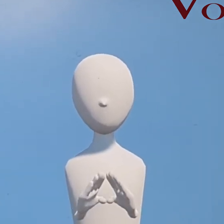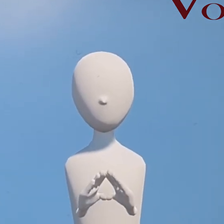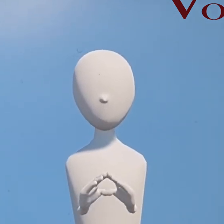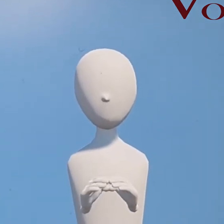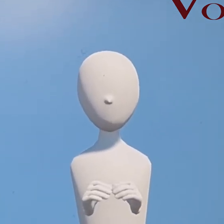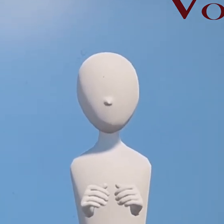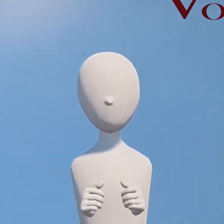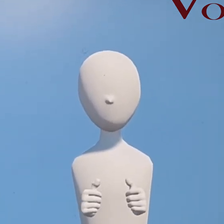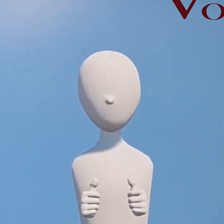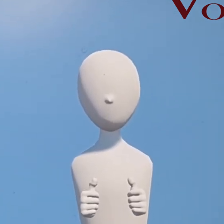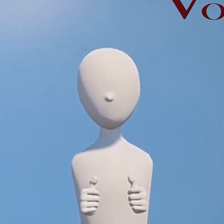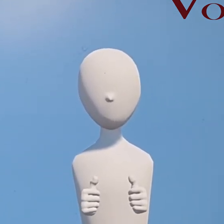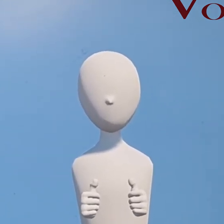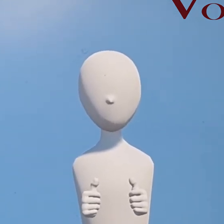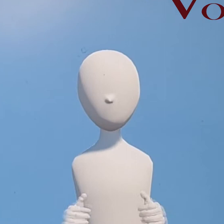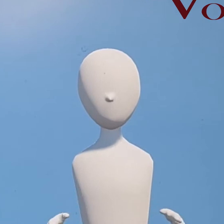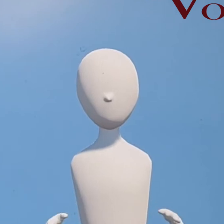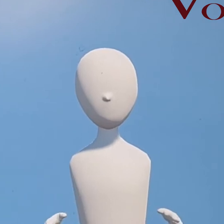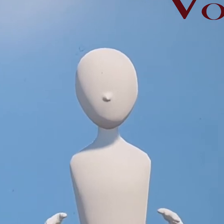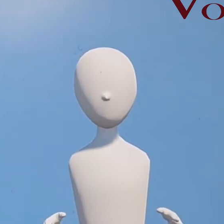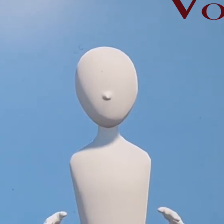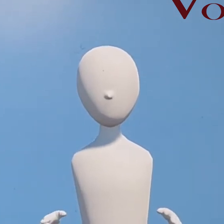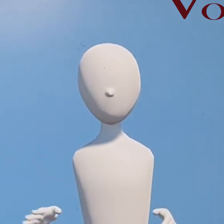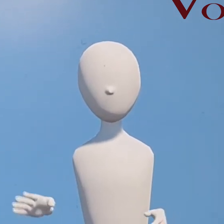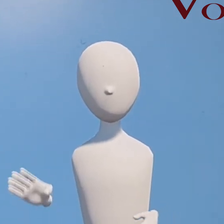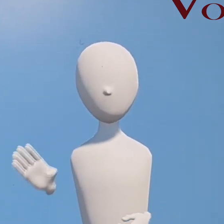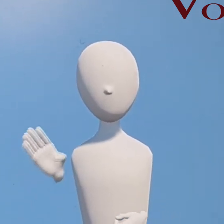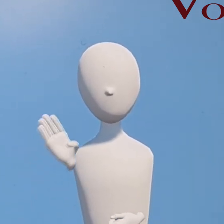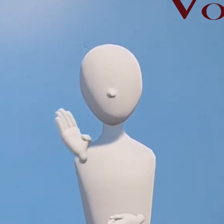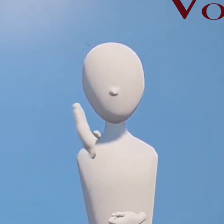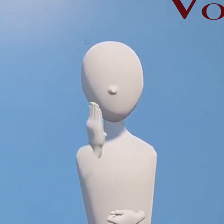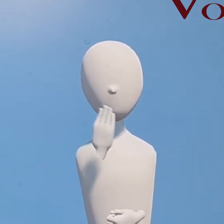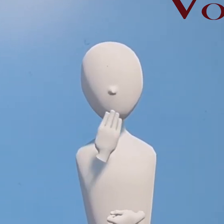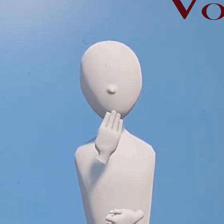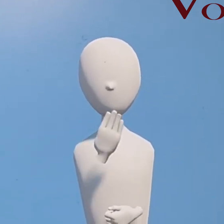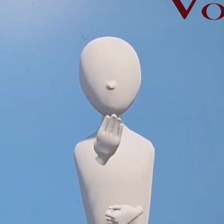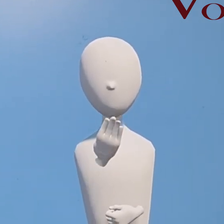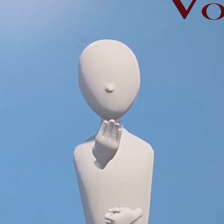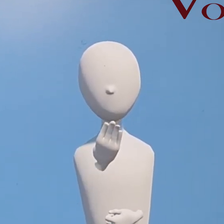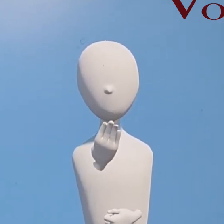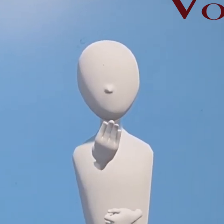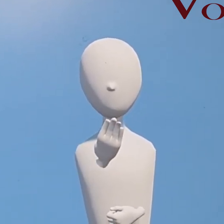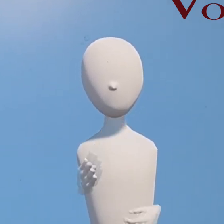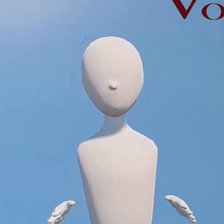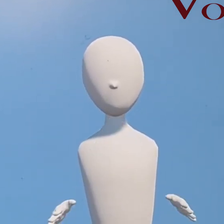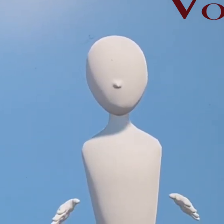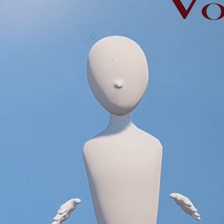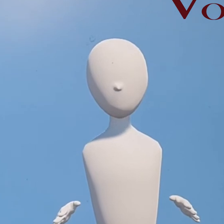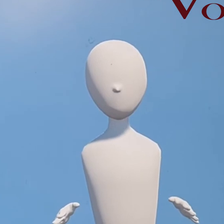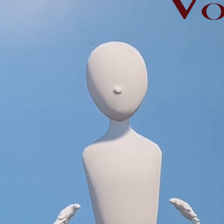entonces la intención es que tanto esas personas como las personas que somos oyentes podamos comunicarnos a través de este lenguaje